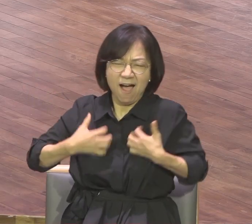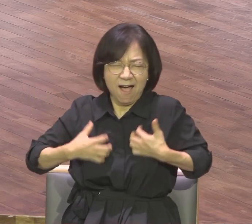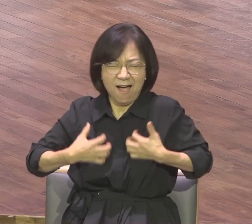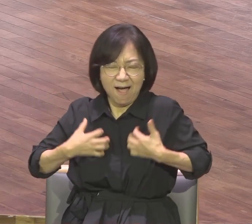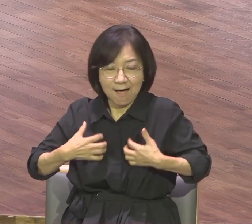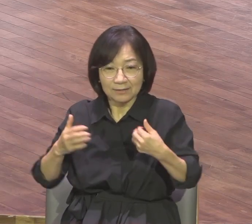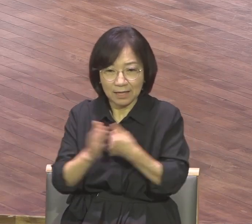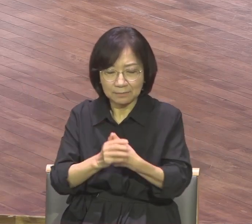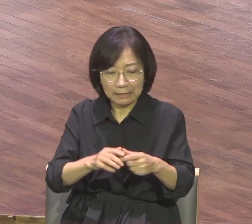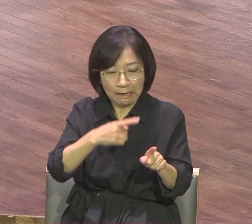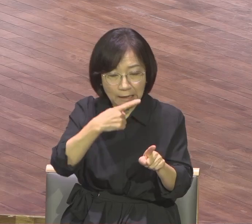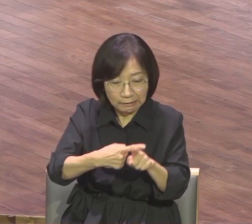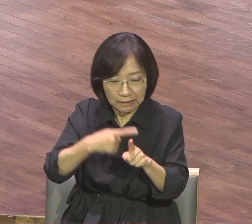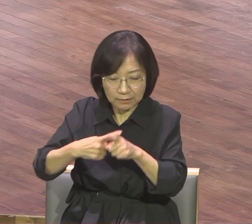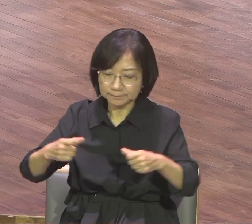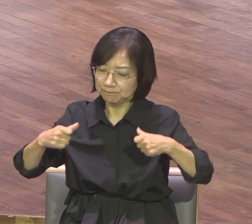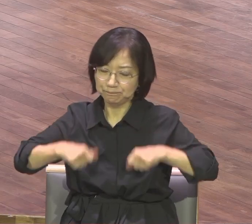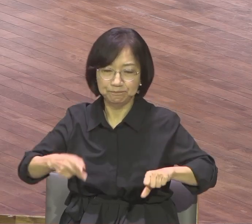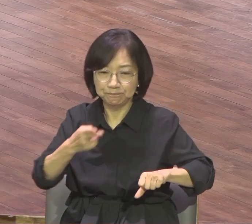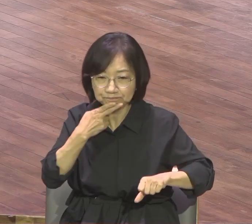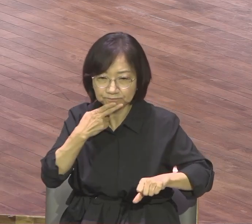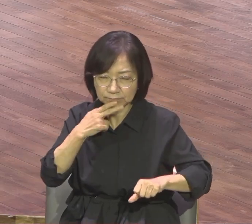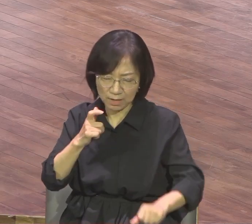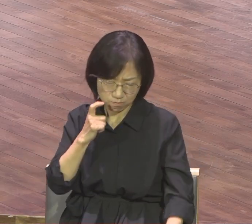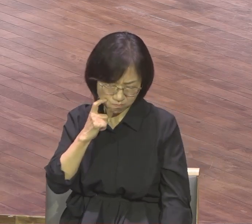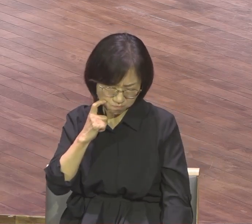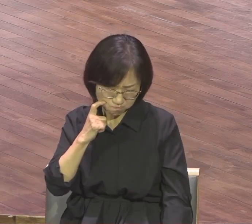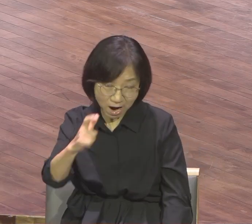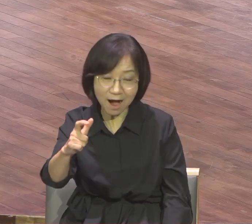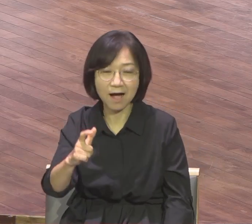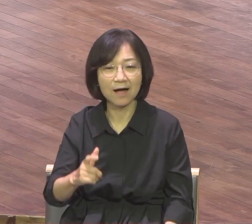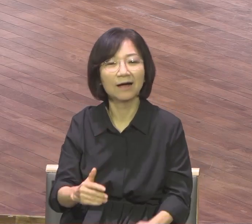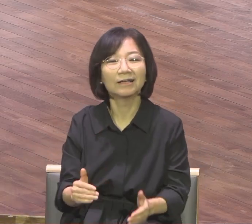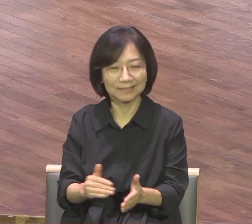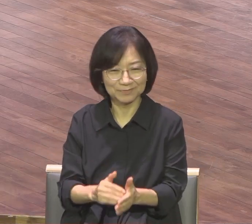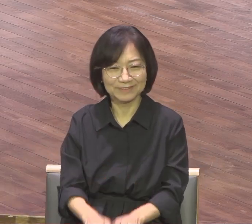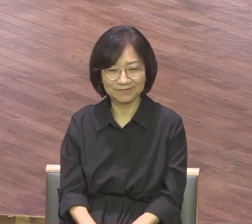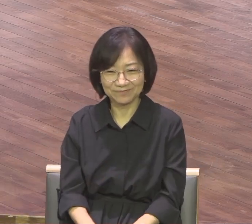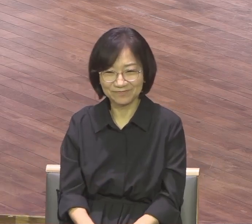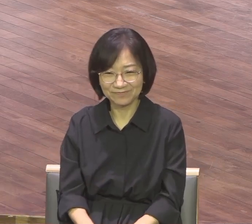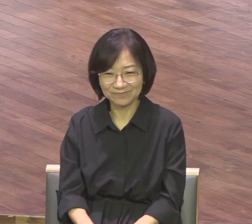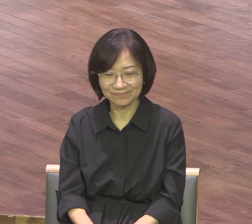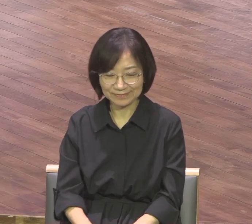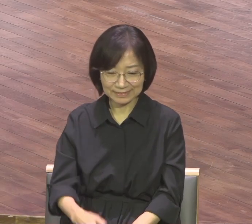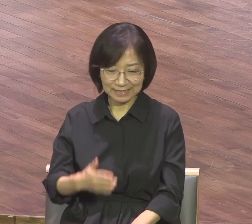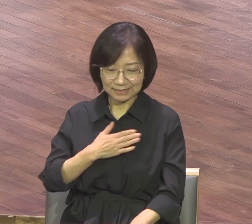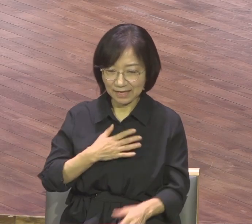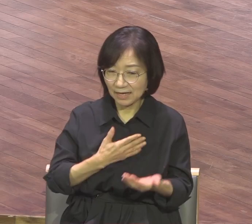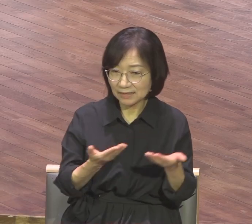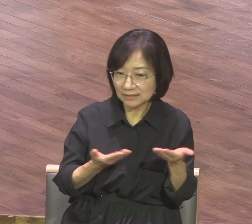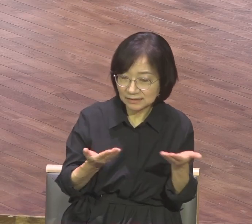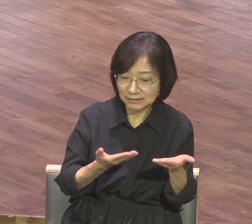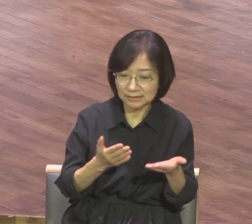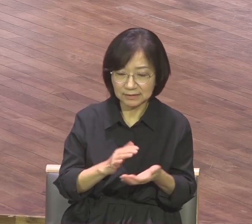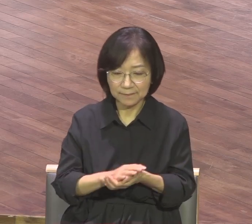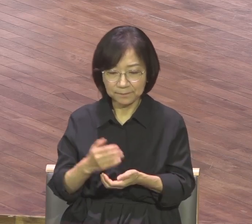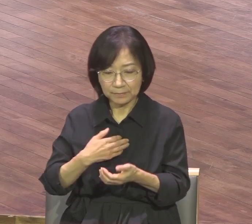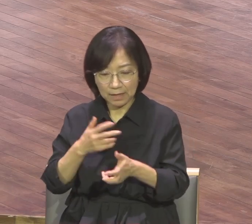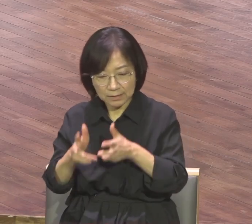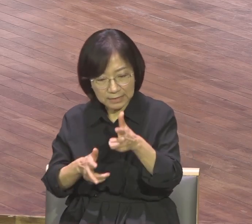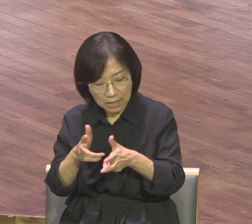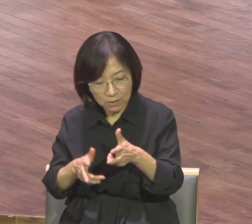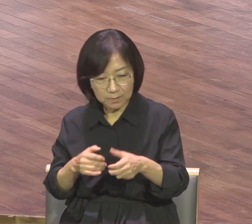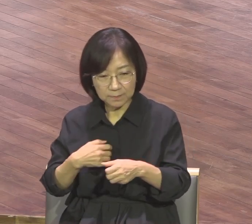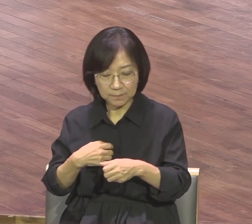없지요. 내가 하는 사업이, 내가 하는 직장이, 내가 다니는 직장이, 내가 하는 이 모든 일이 하나님이 원하시는 2,